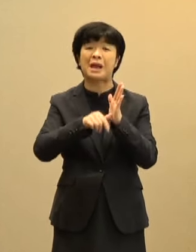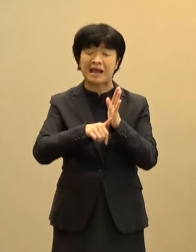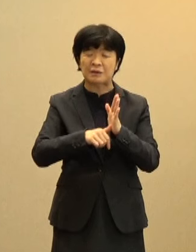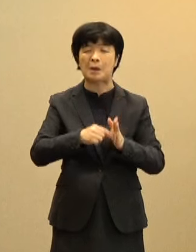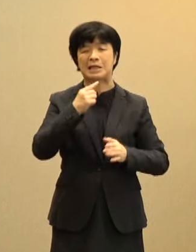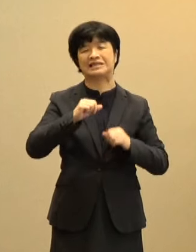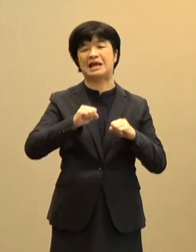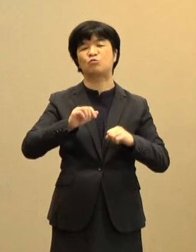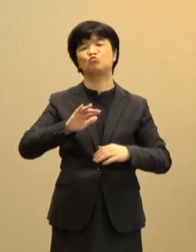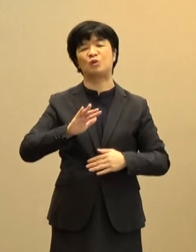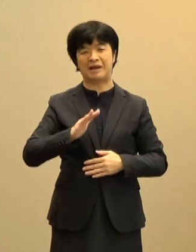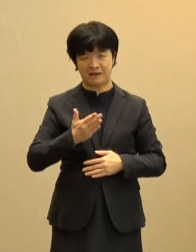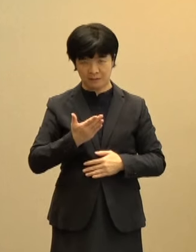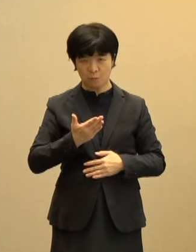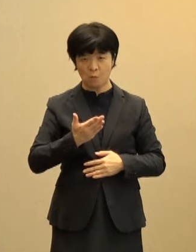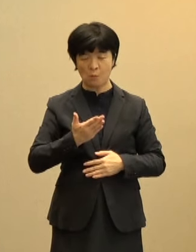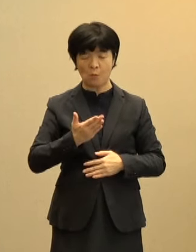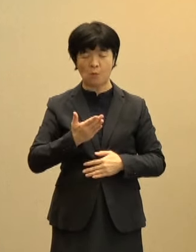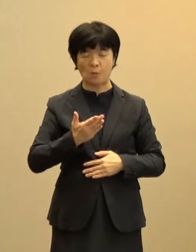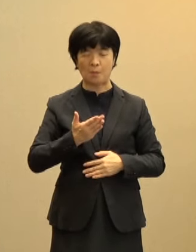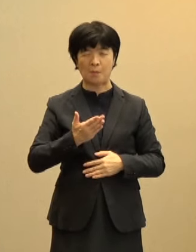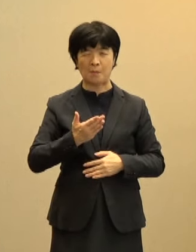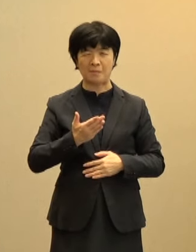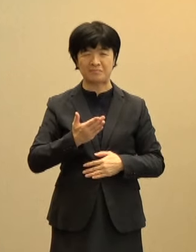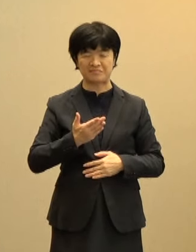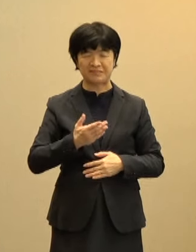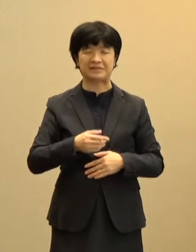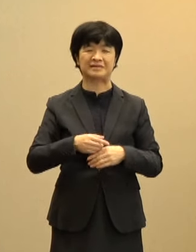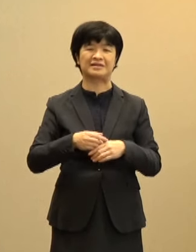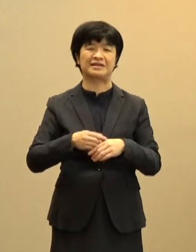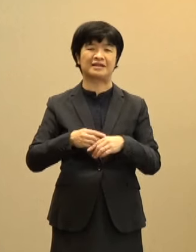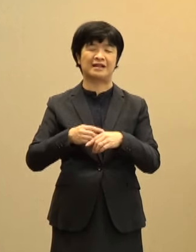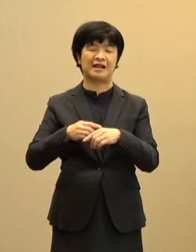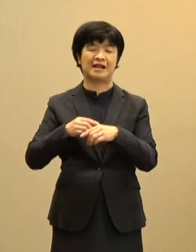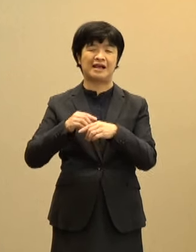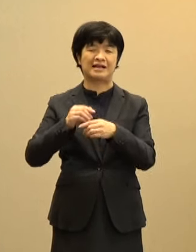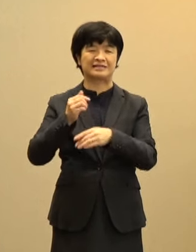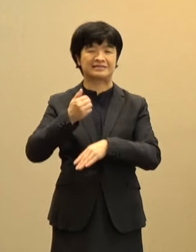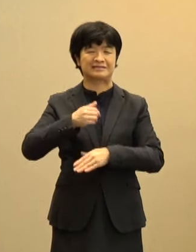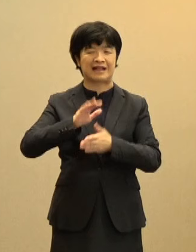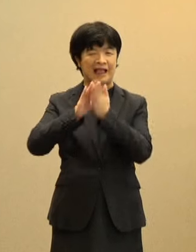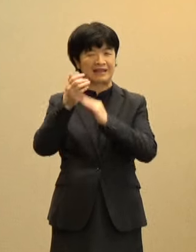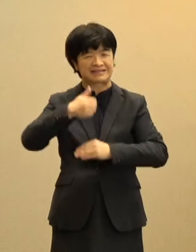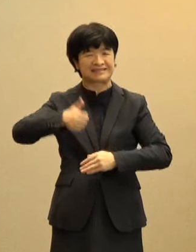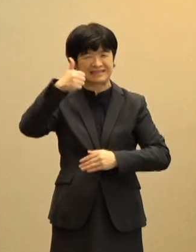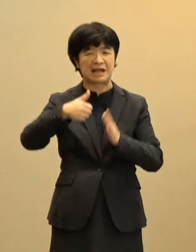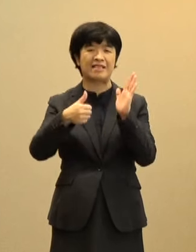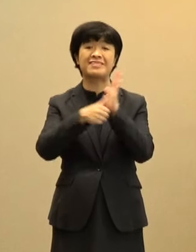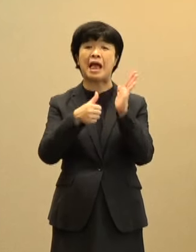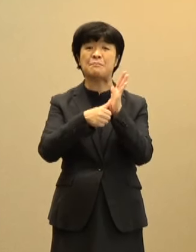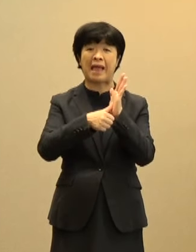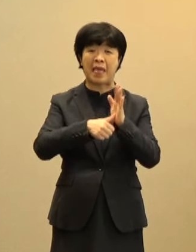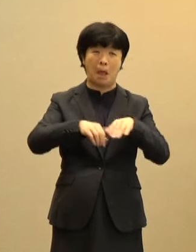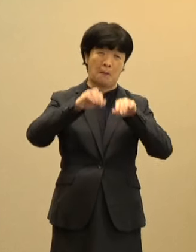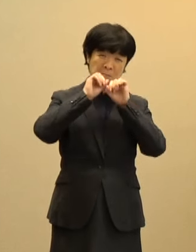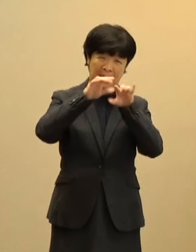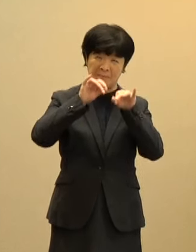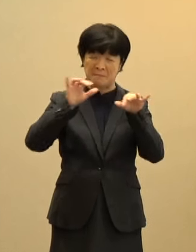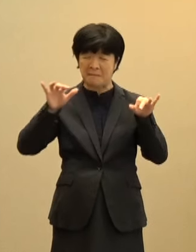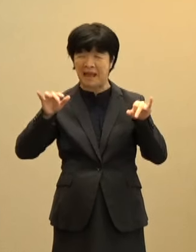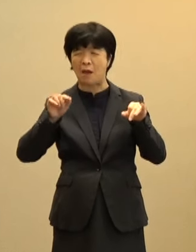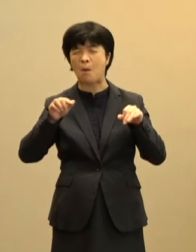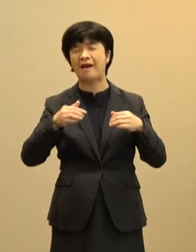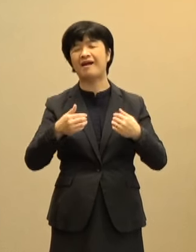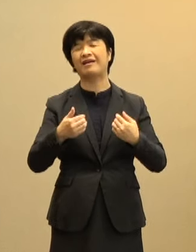いますけれども、知事の名前を、まあ、県民に連呼することが別に必須と